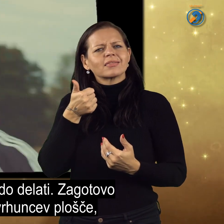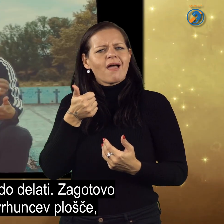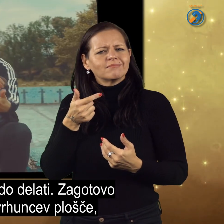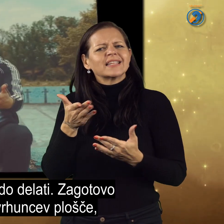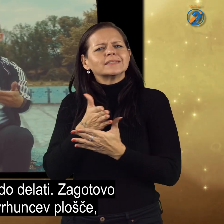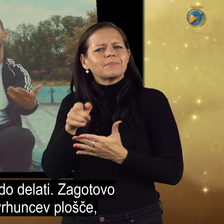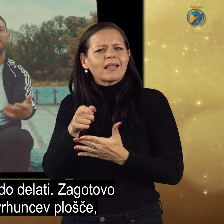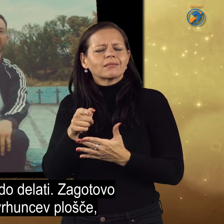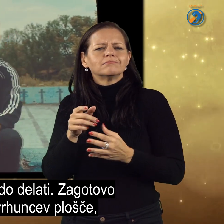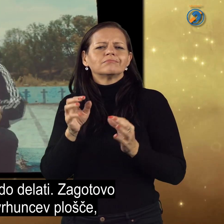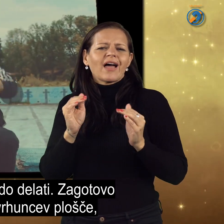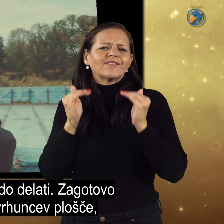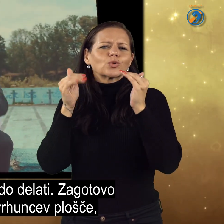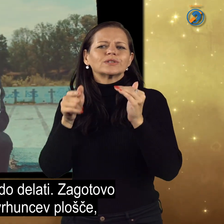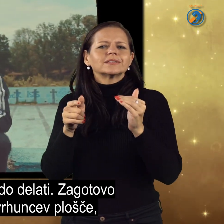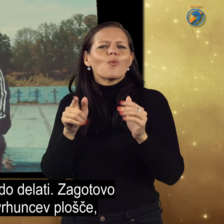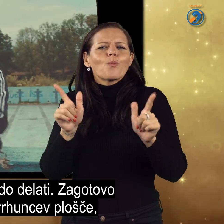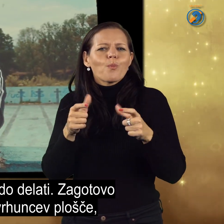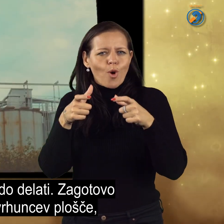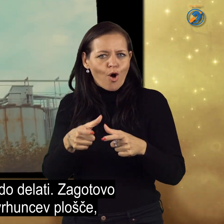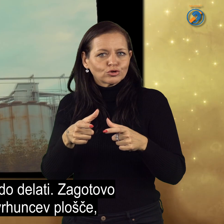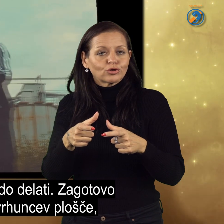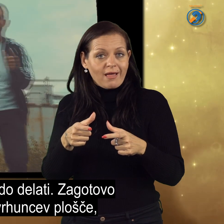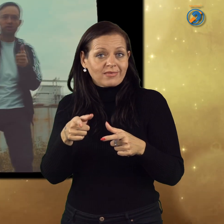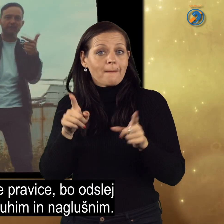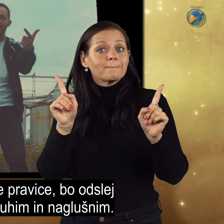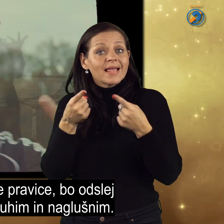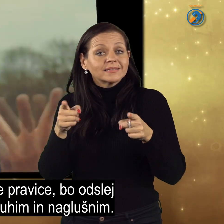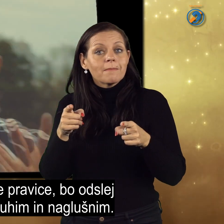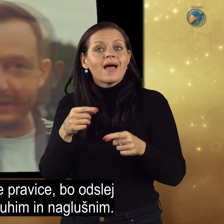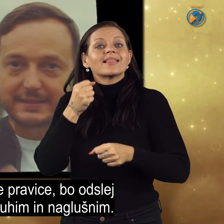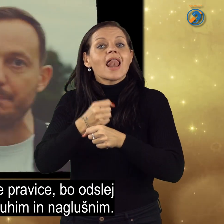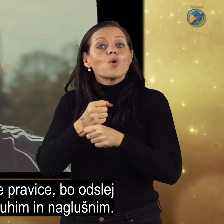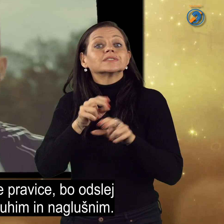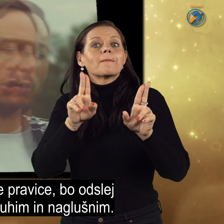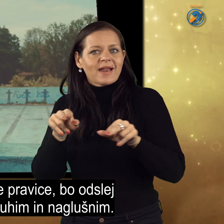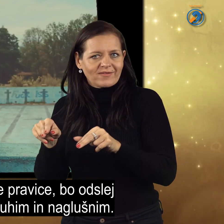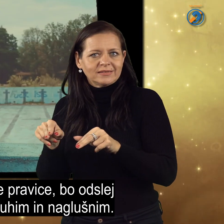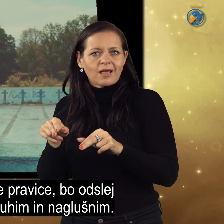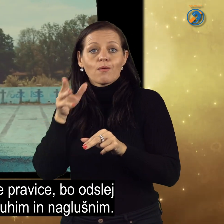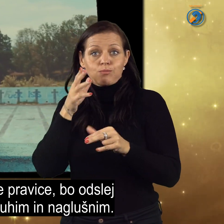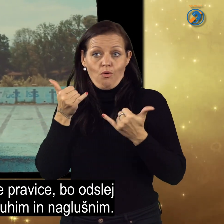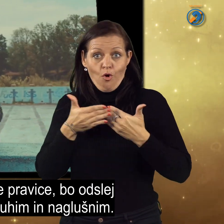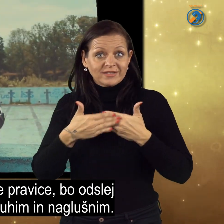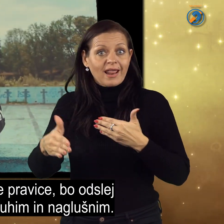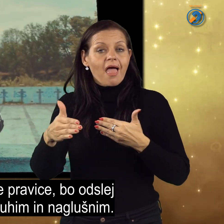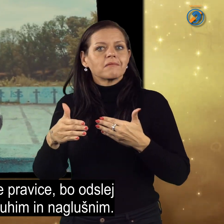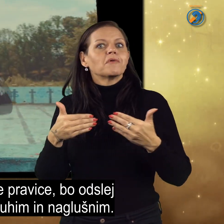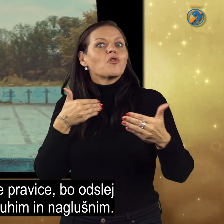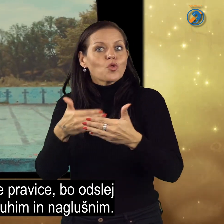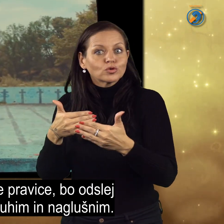Zagotovo eden izmed vrhuncev plošče, komad Delavske pravice, bo odslej dostopen tudi gluhim in naglušnim.